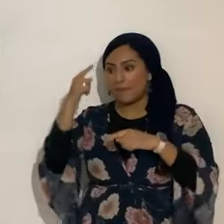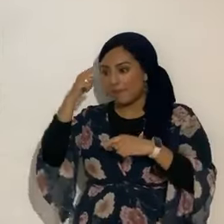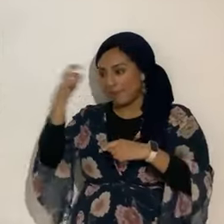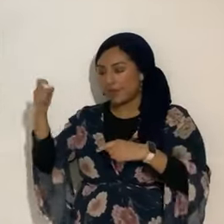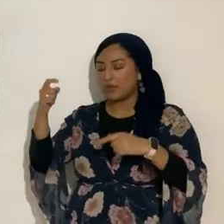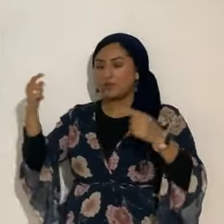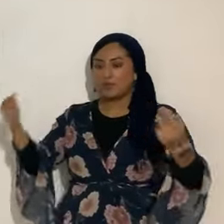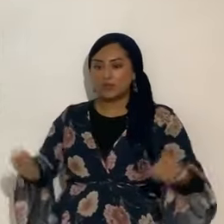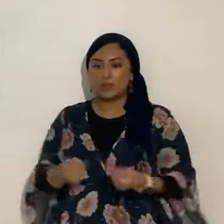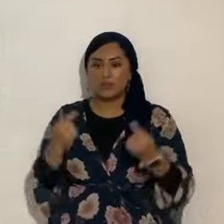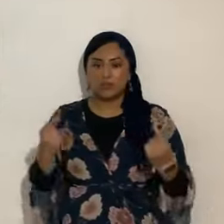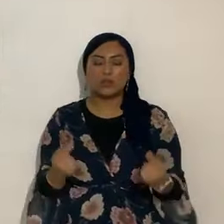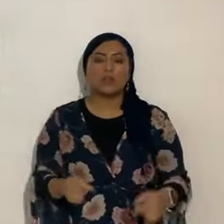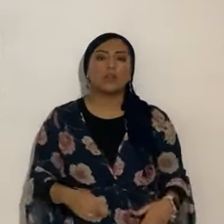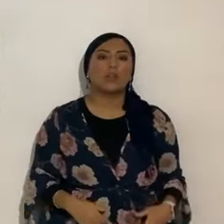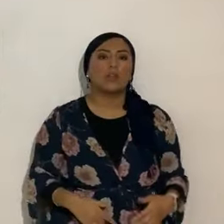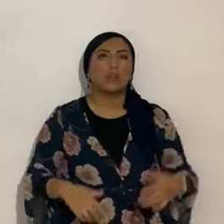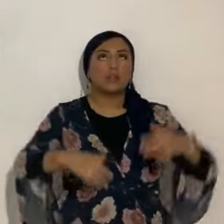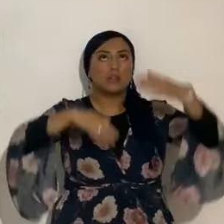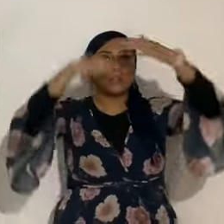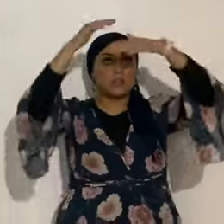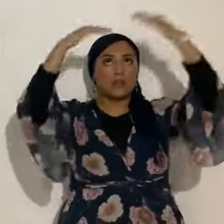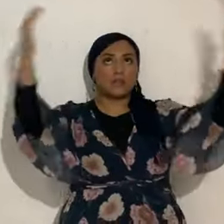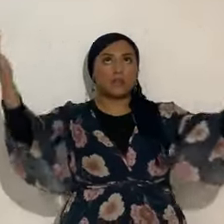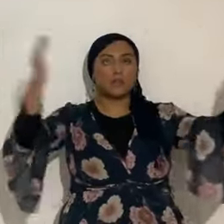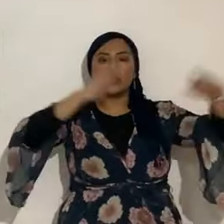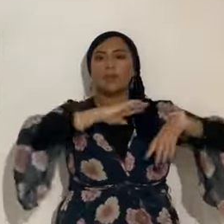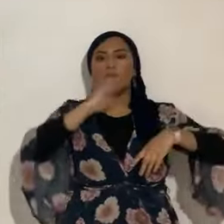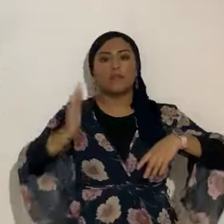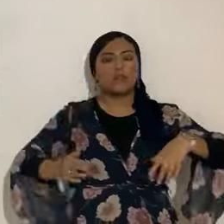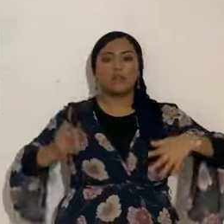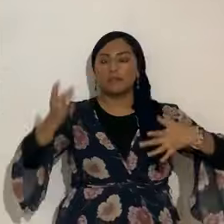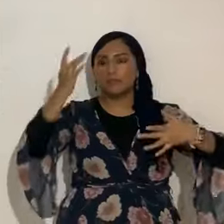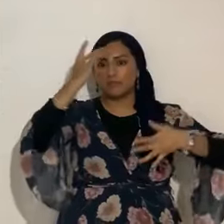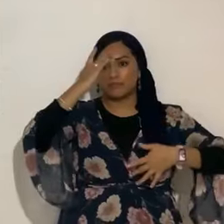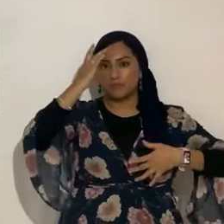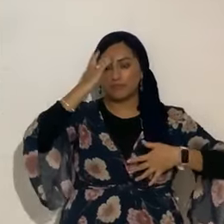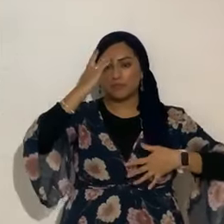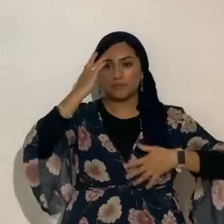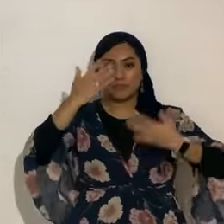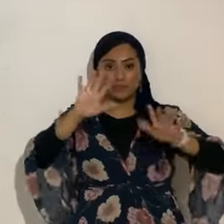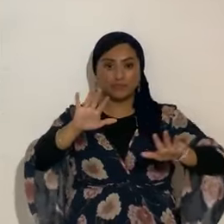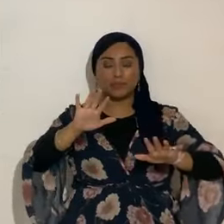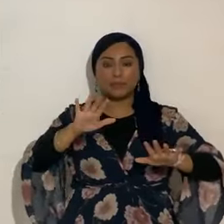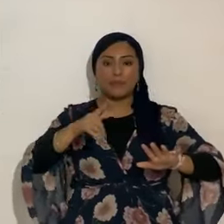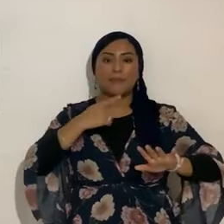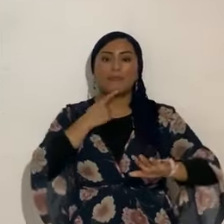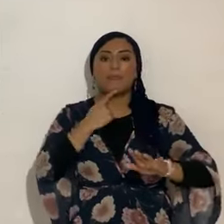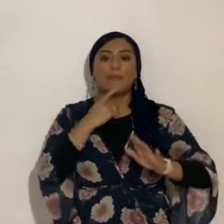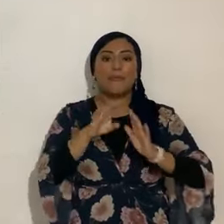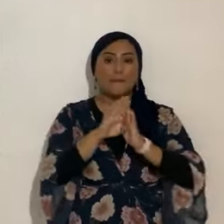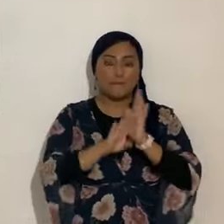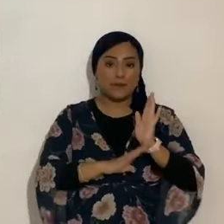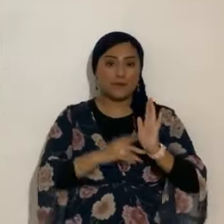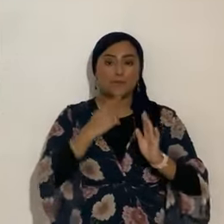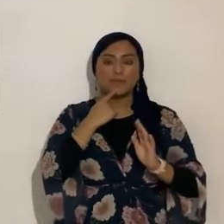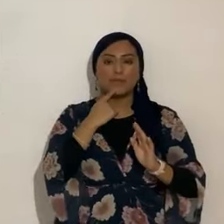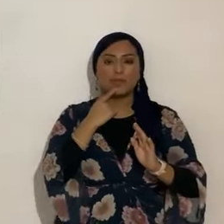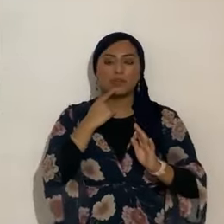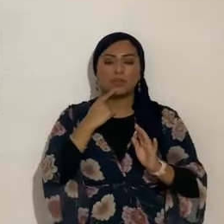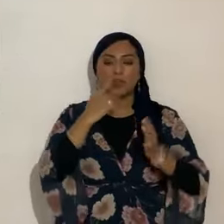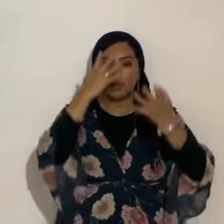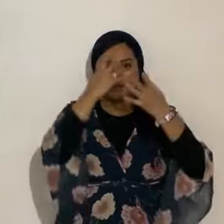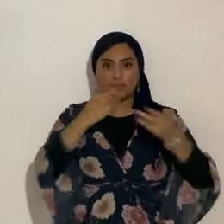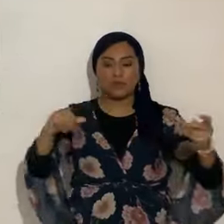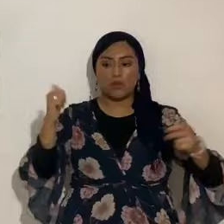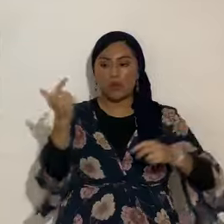sabemos. En el cielo nunca habrá enfermedad. Ya dije que en la Biblia cuando dice será para la sanidad de